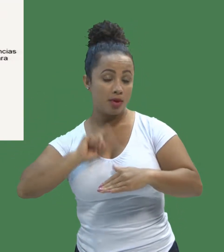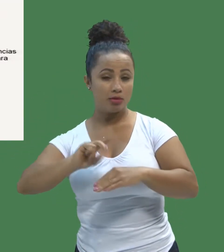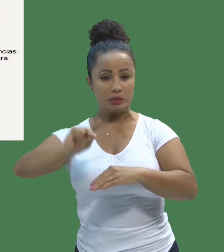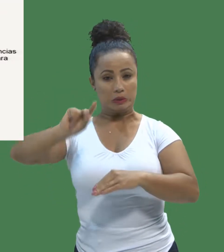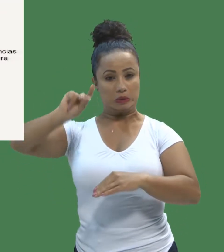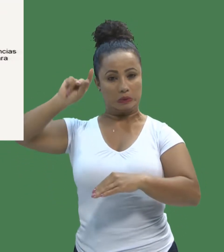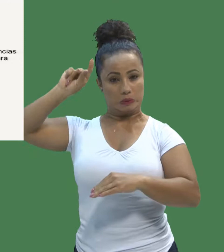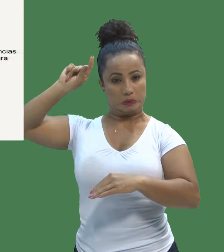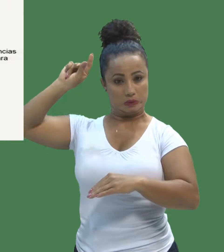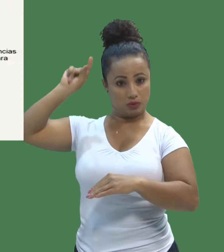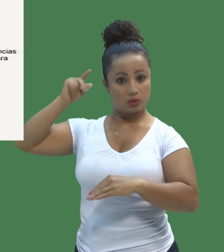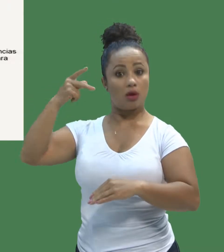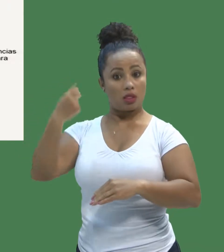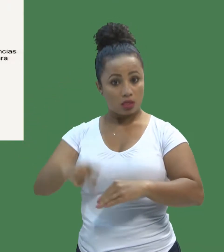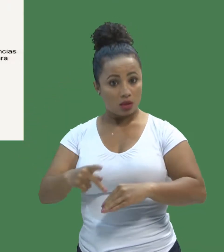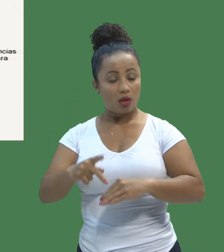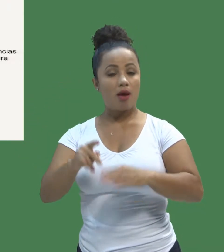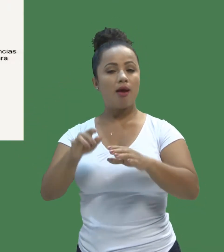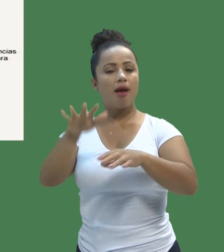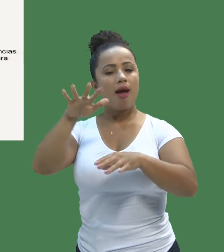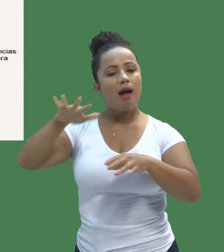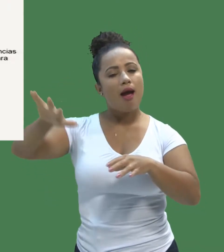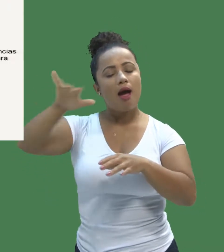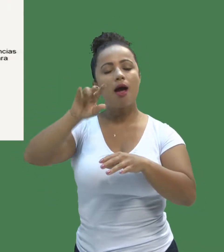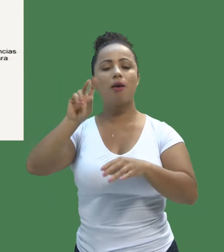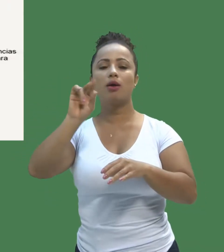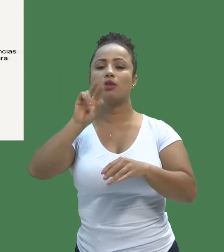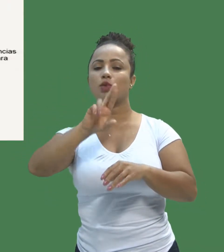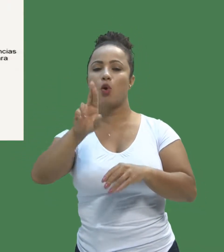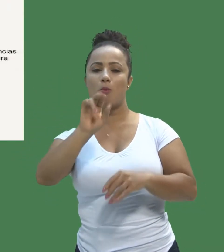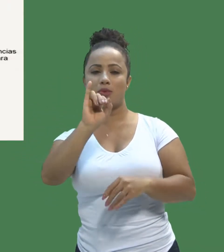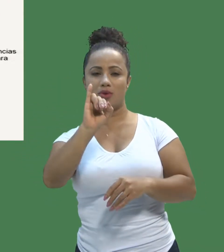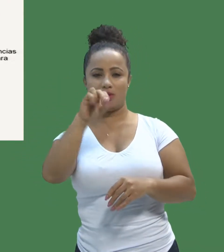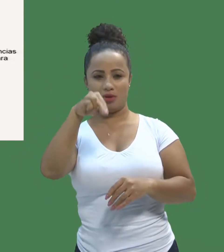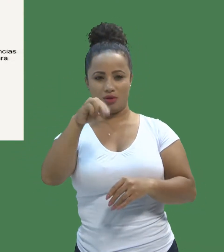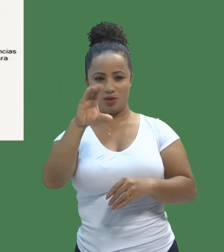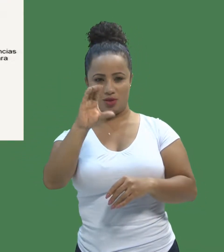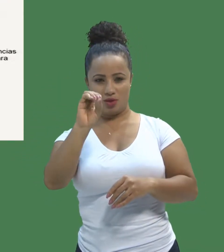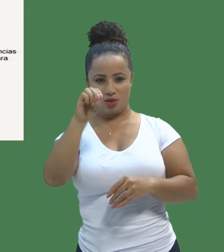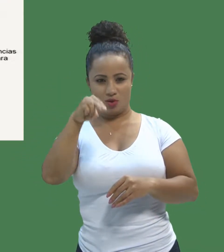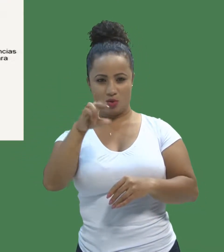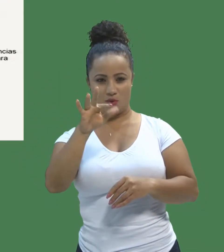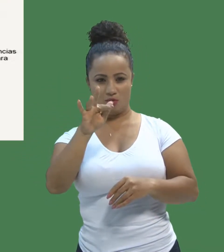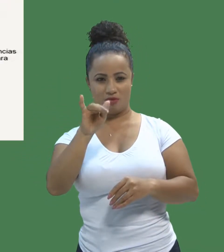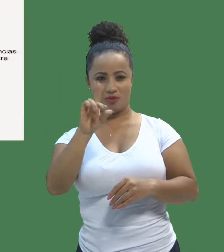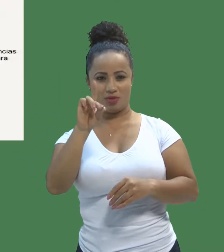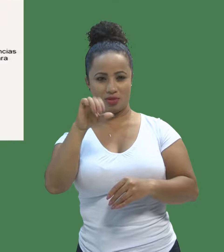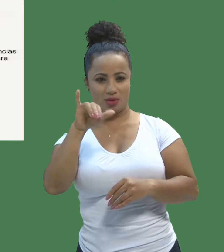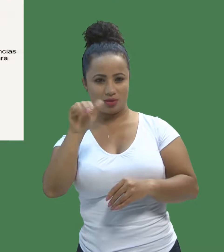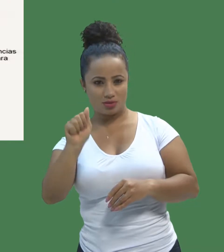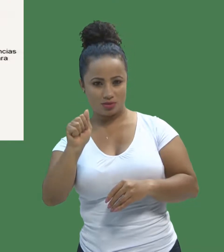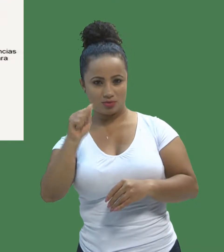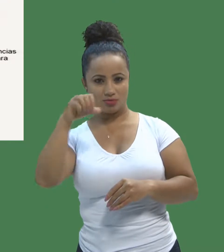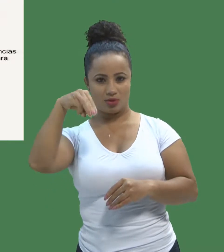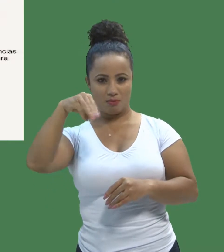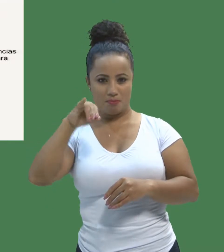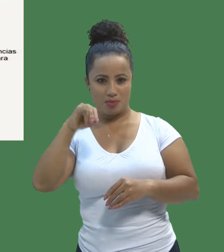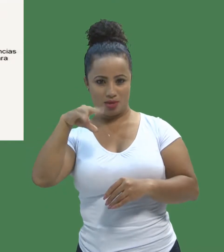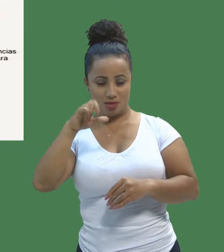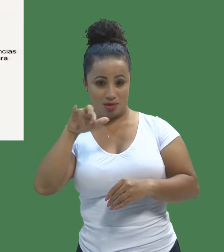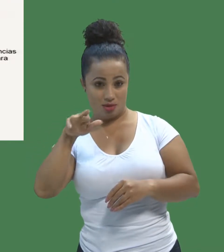Inconfidência Mineira. Outro estado defendido por Comte é o estado